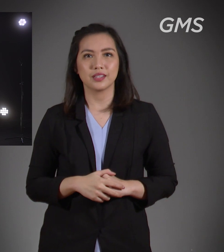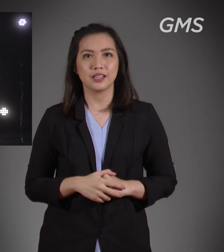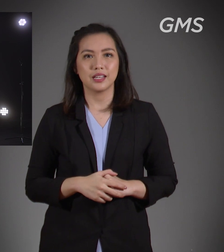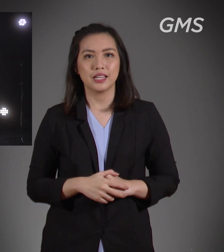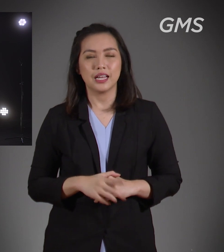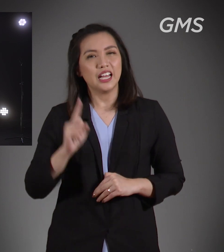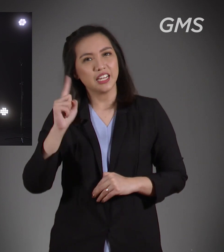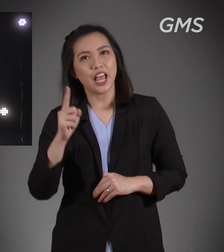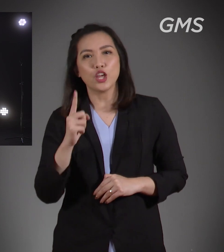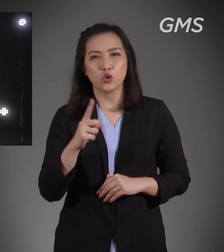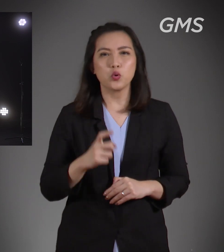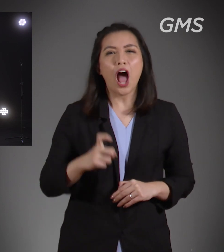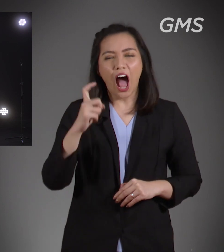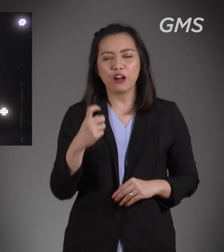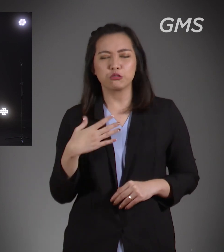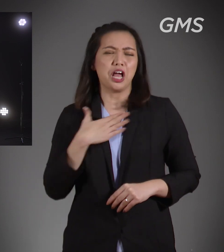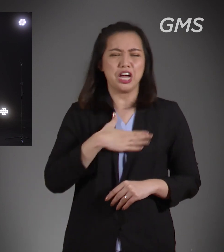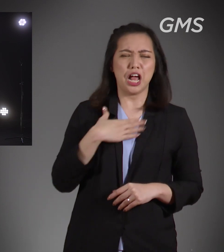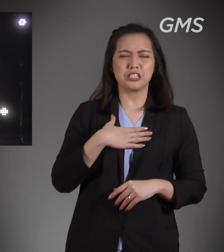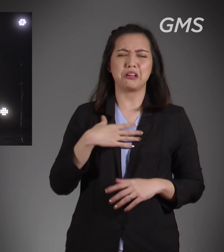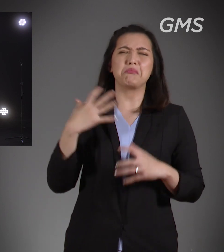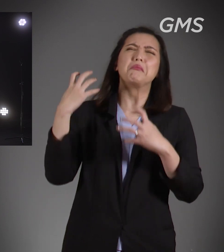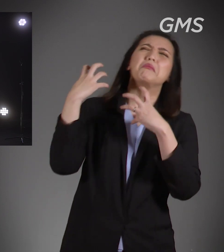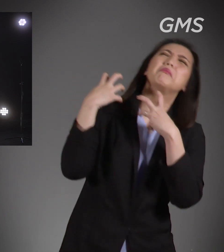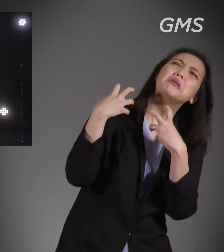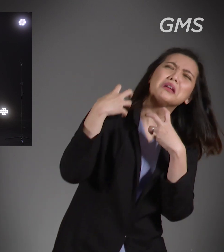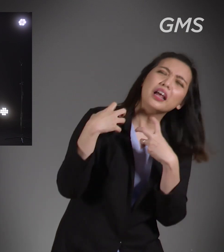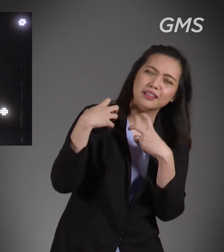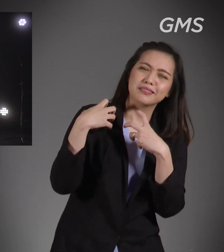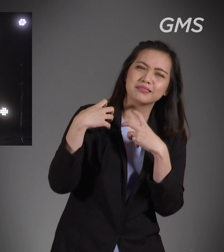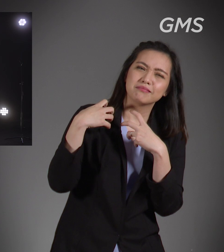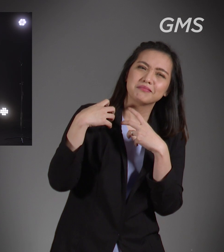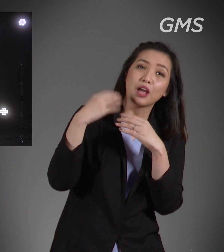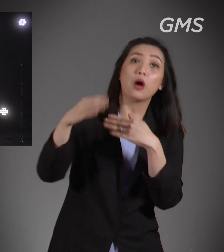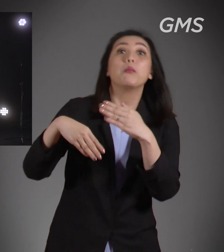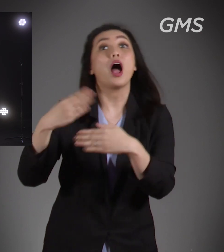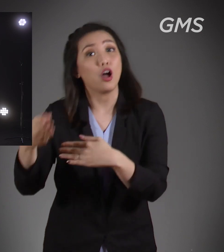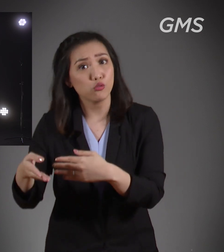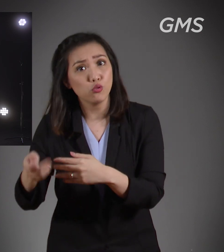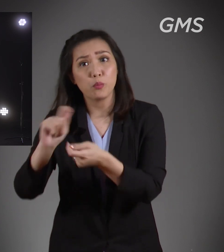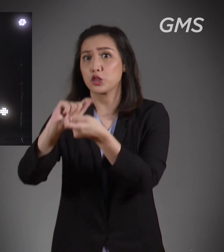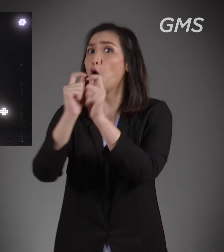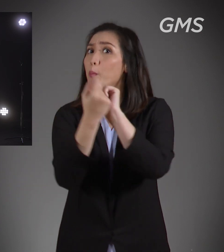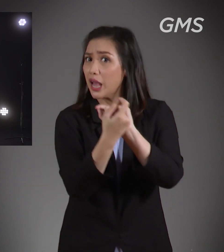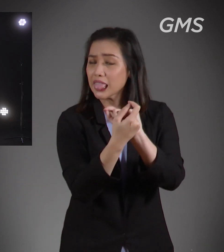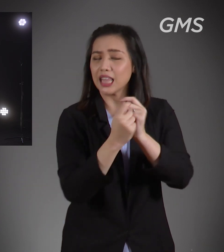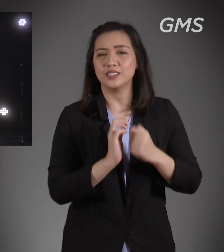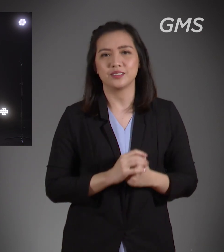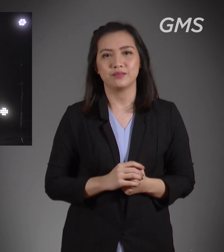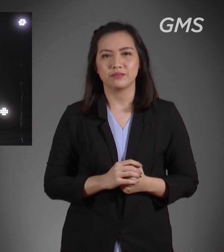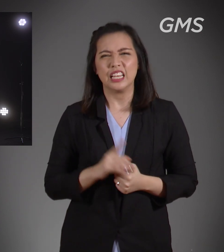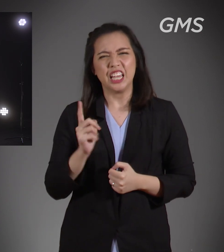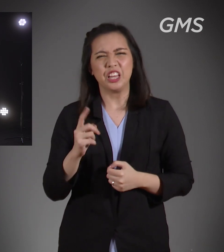dia itu berkata, ya saya jerah. Nanti kalau jerah ya, gak bisa ya, memang sudah